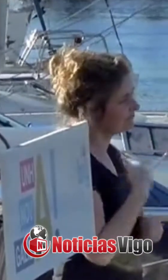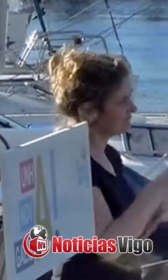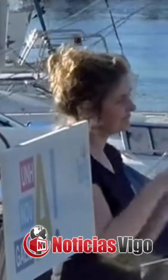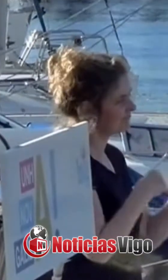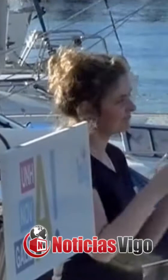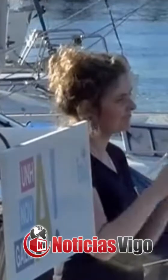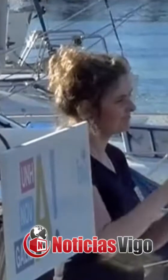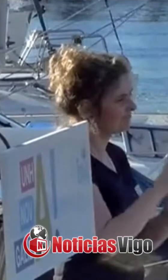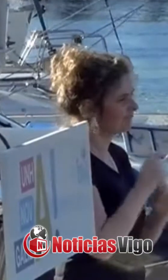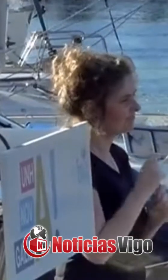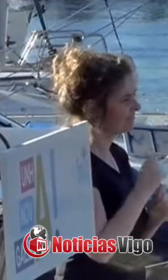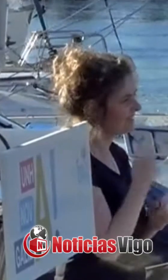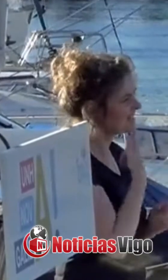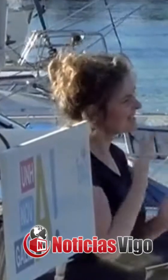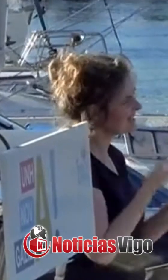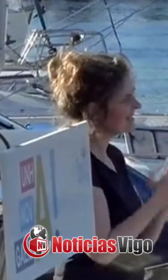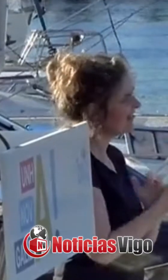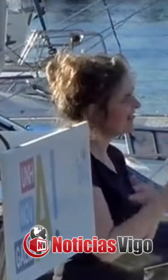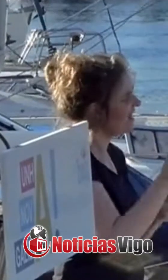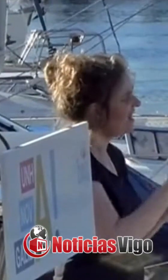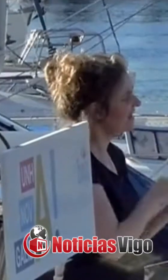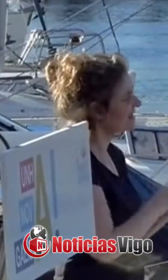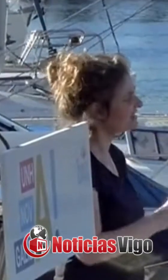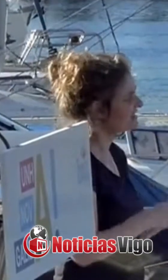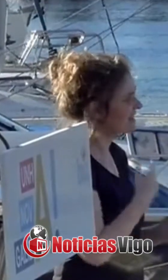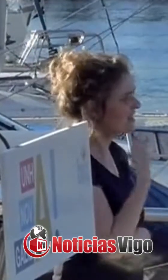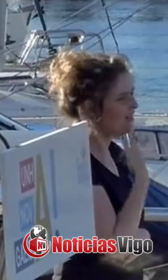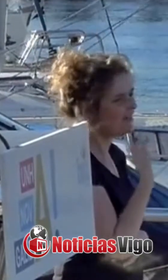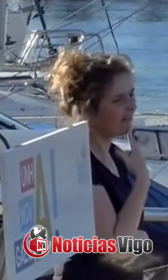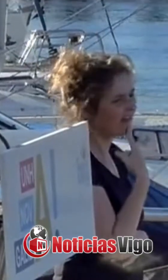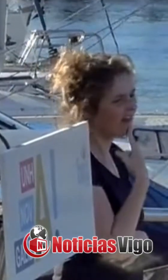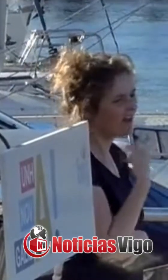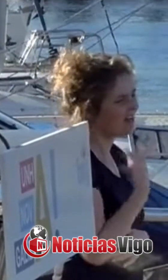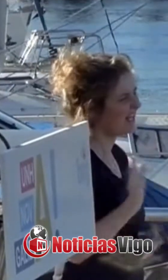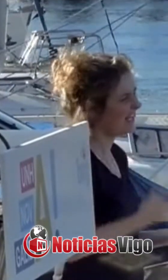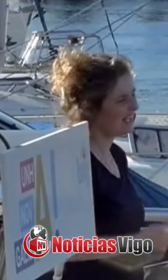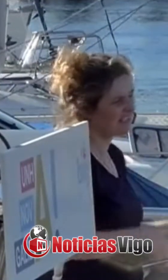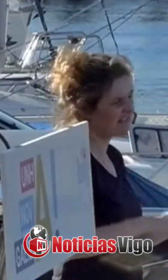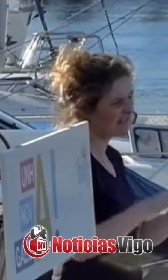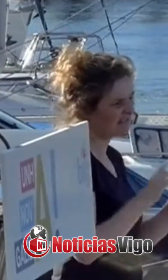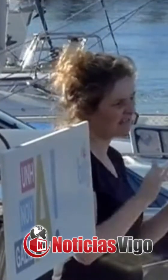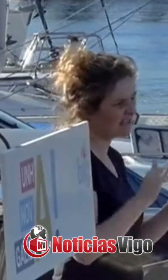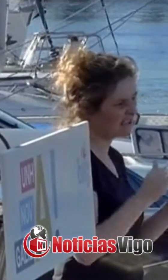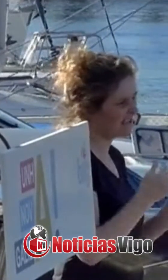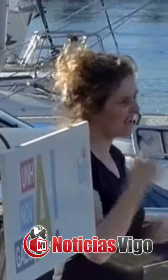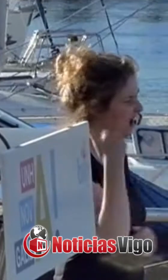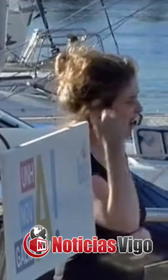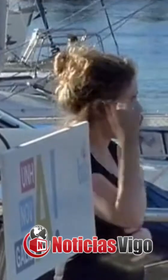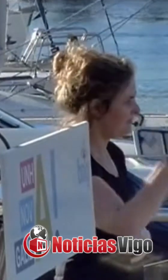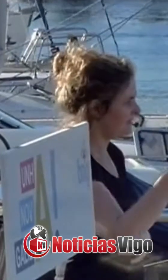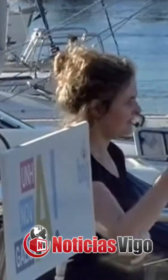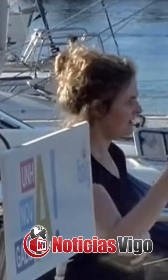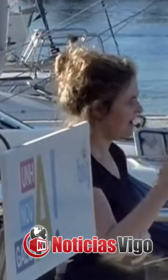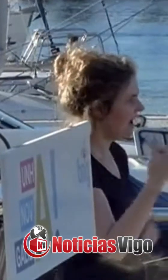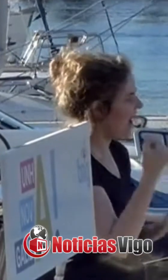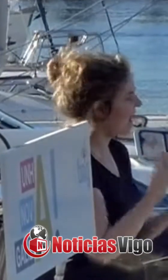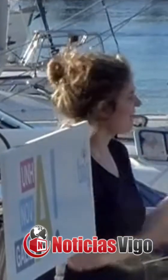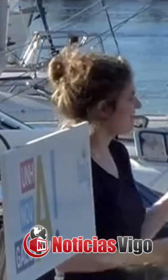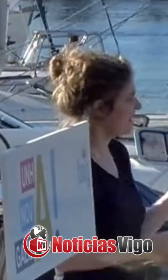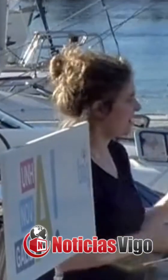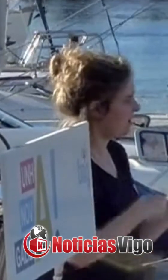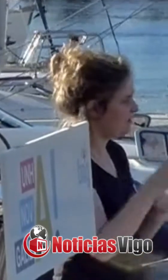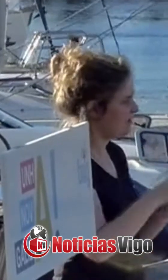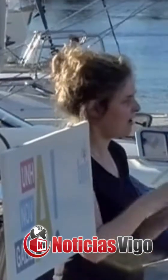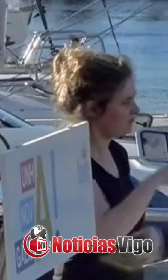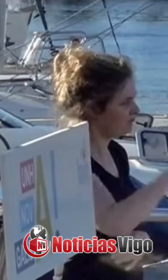BNG por amortizado. Había enquisas que decían que ni siquiera ía sair Ana Pontón. Mas o BNG